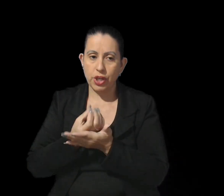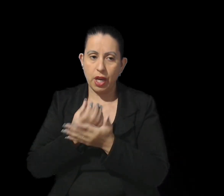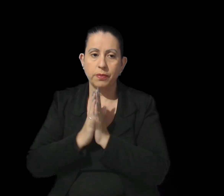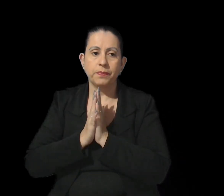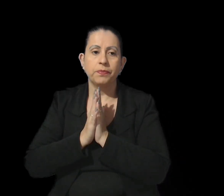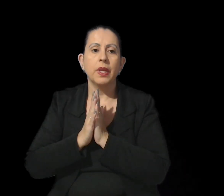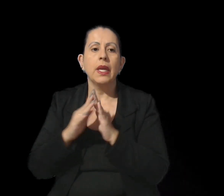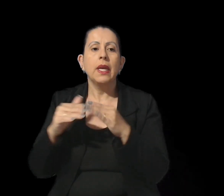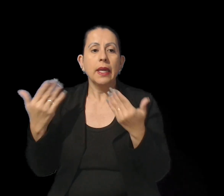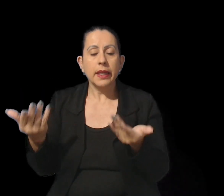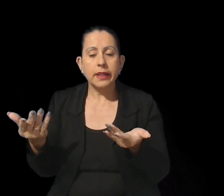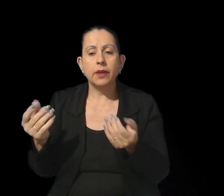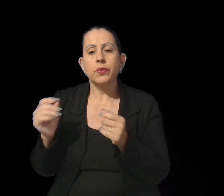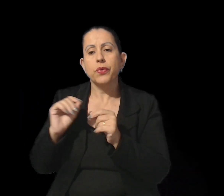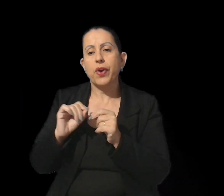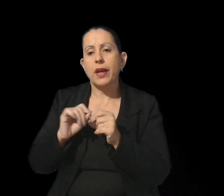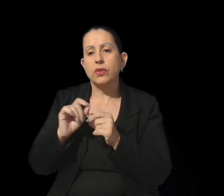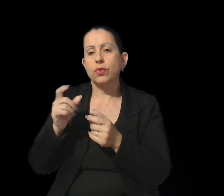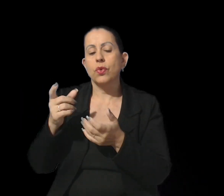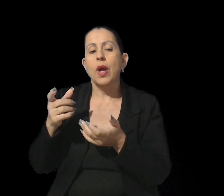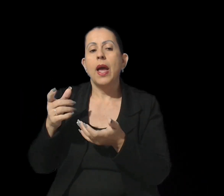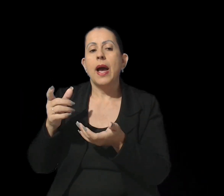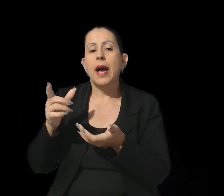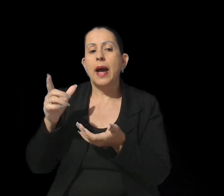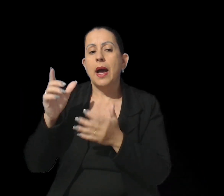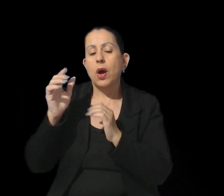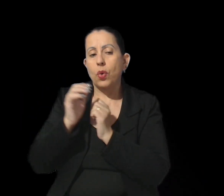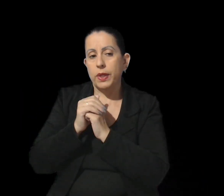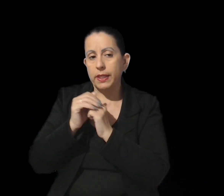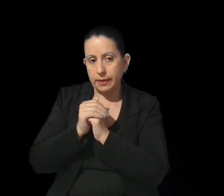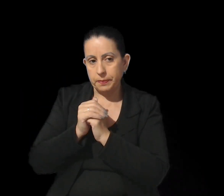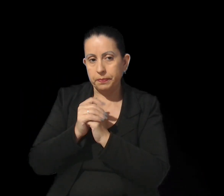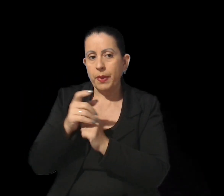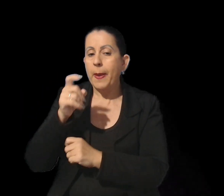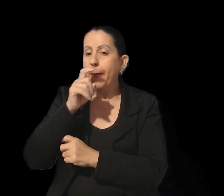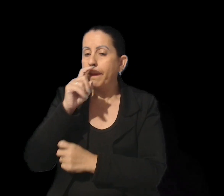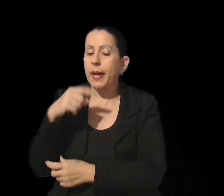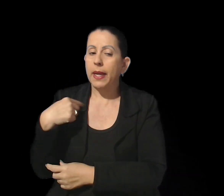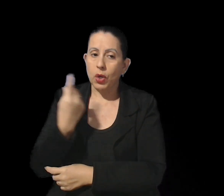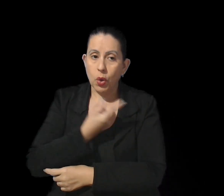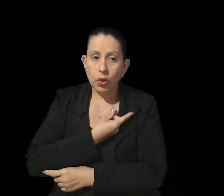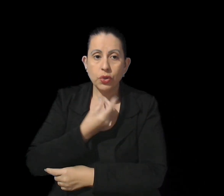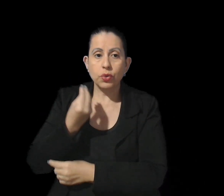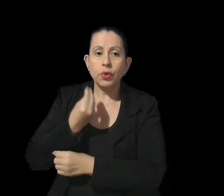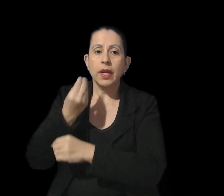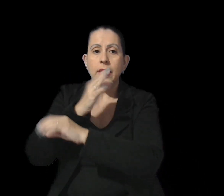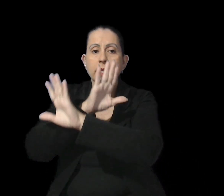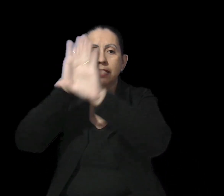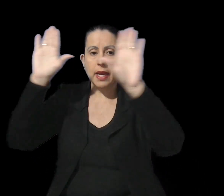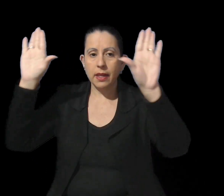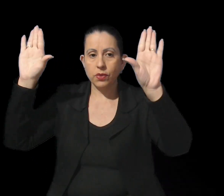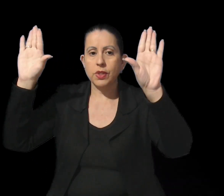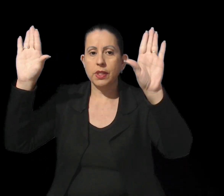Evangelho. Então eu faço a oração. Pai nosso, que estais no